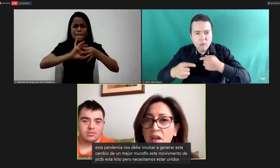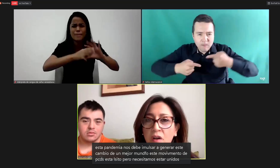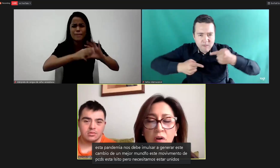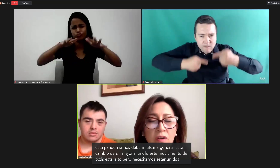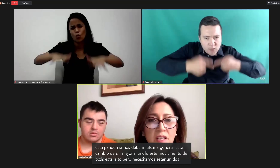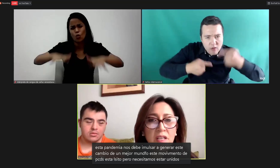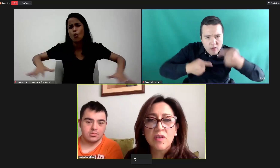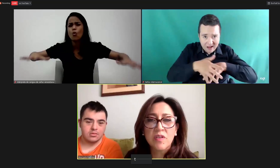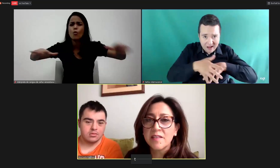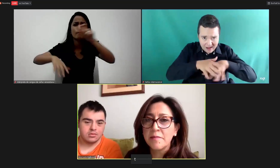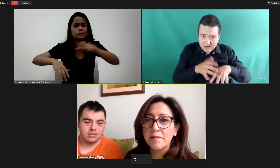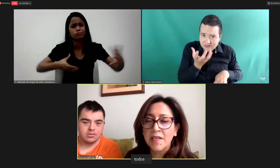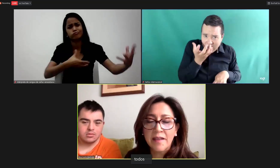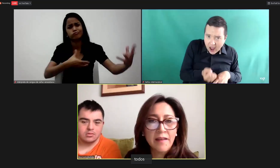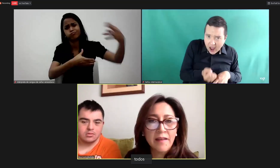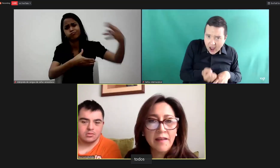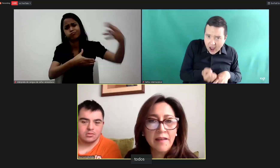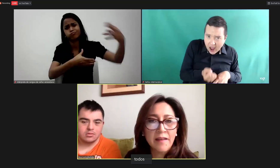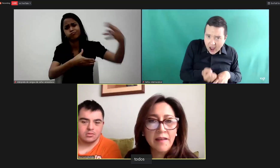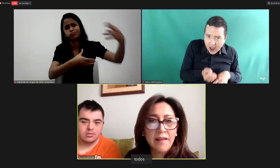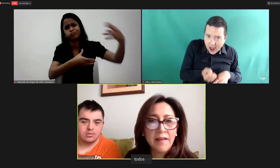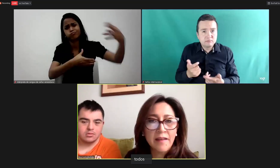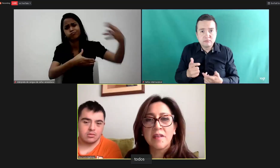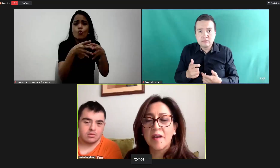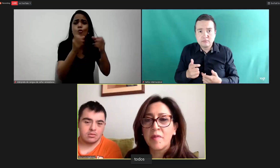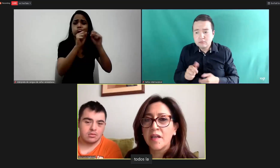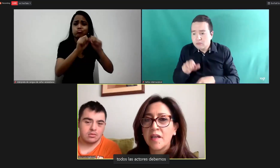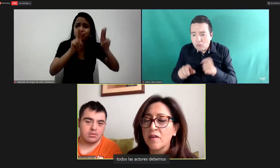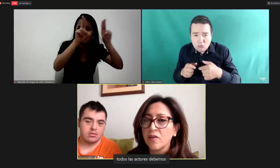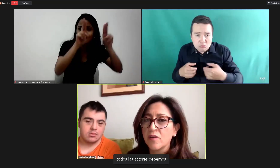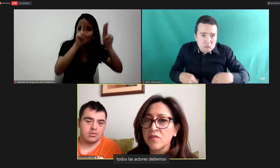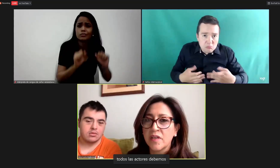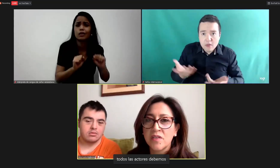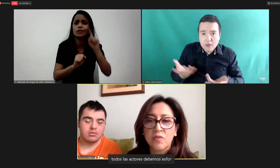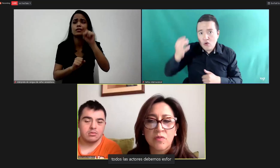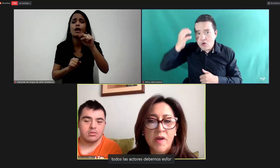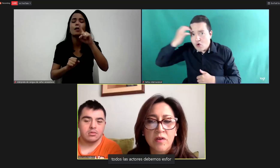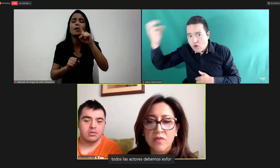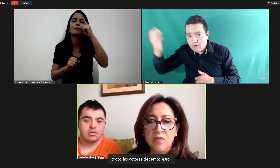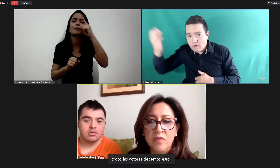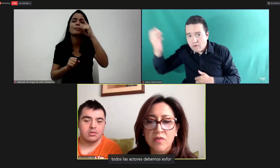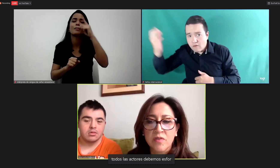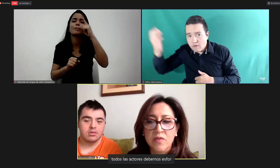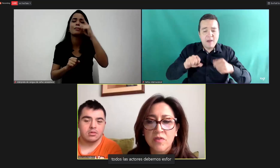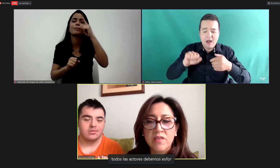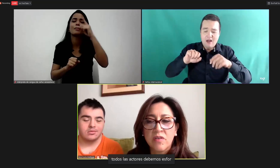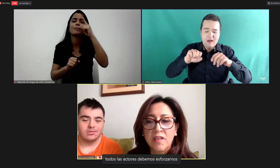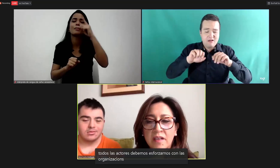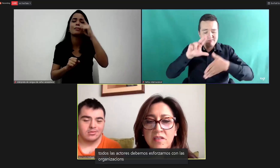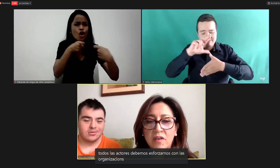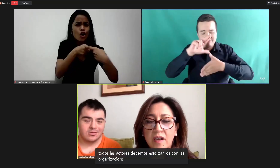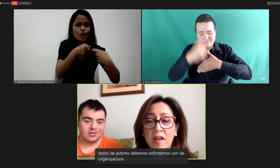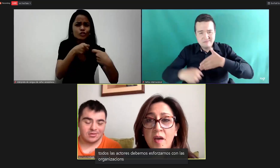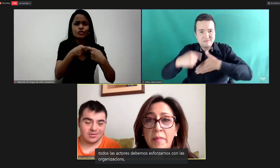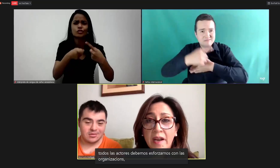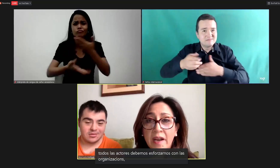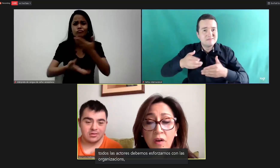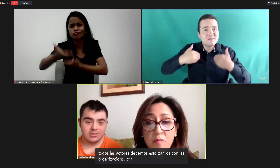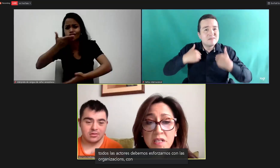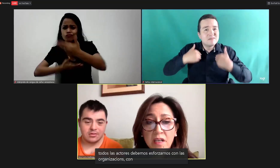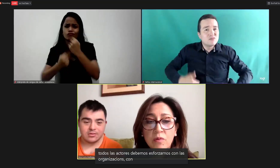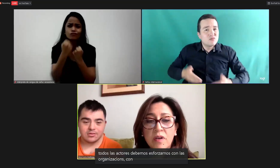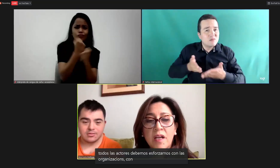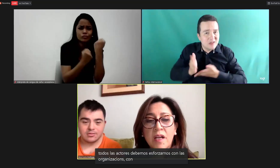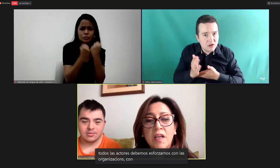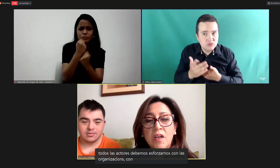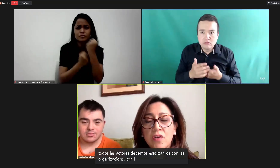involucrados, con la sociedad civil en general, el sistema interamericano de los derechos humanos, de cooperación internacional, para que hoy